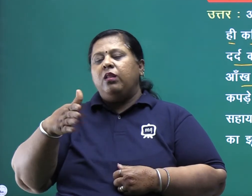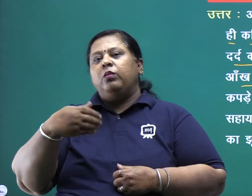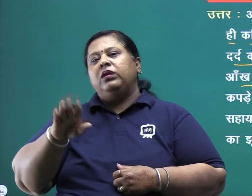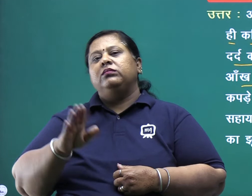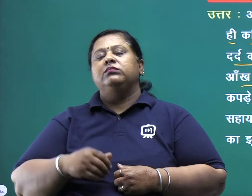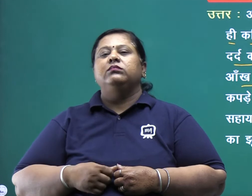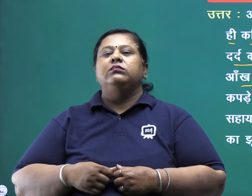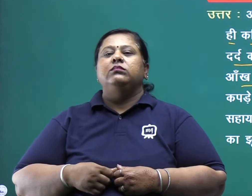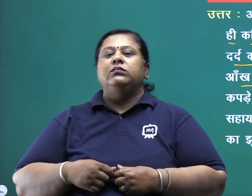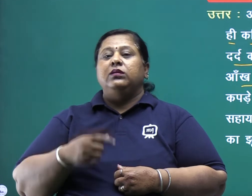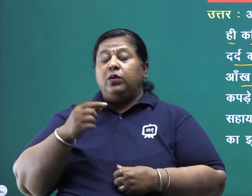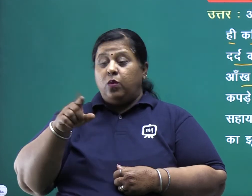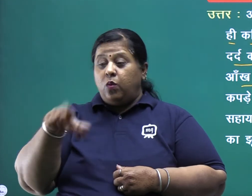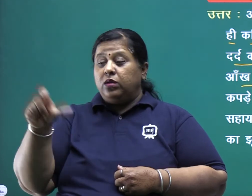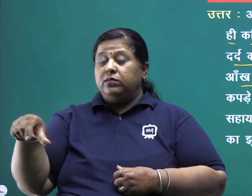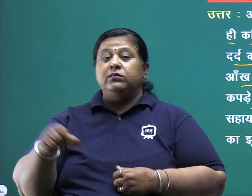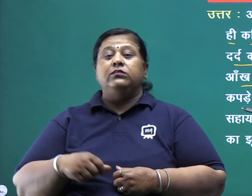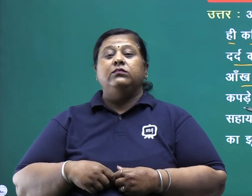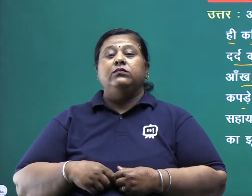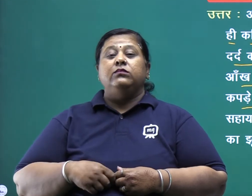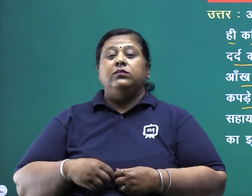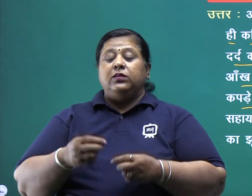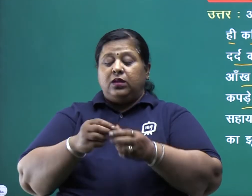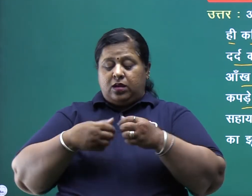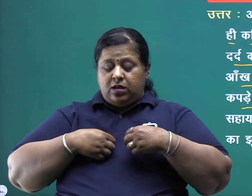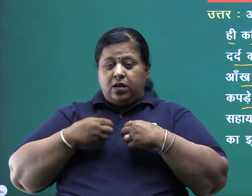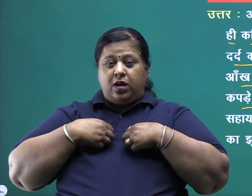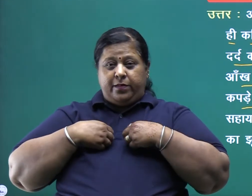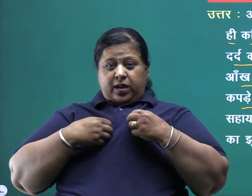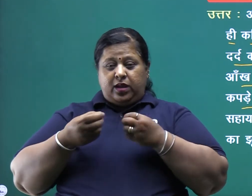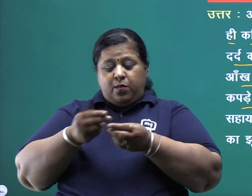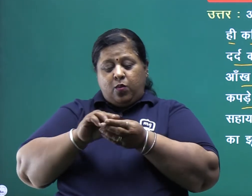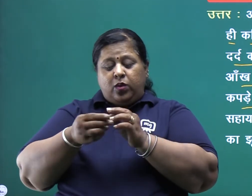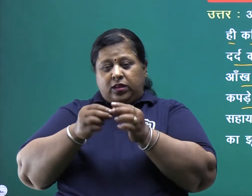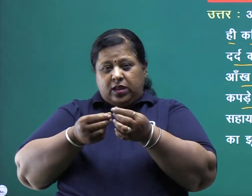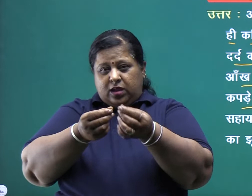गई। लोग कपड़े की मूठ देकर